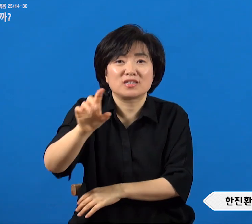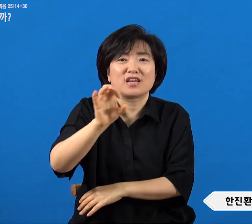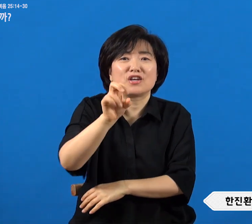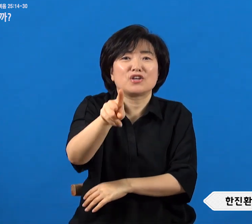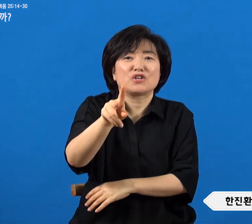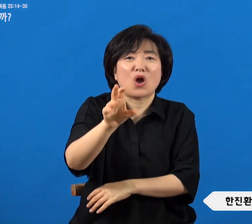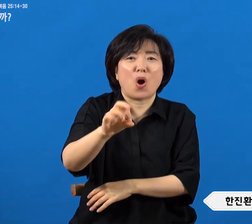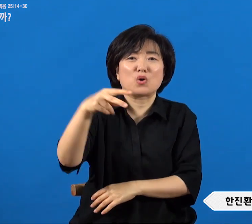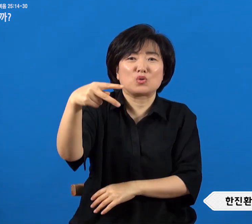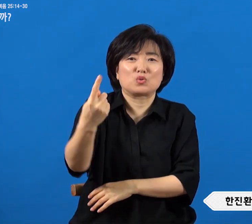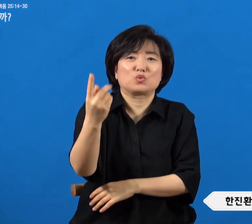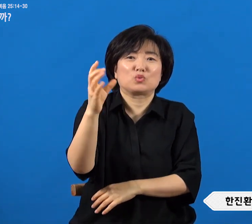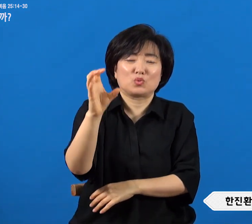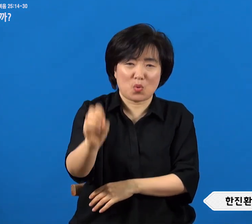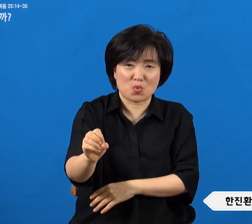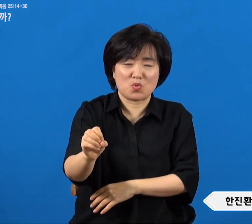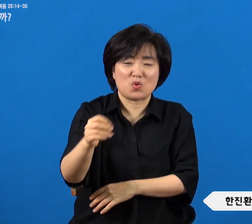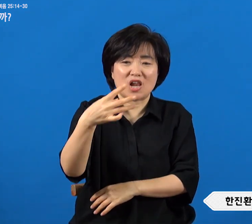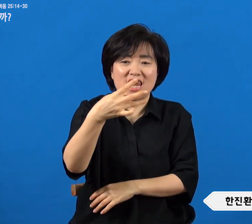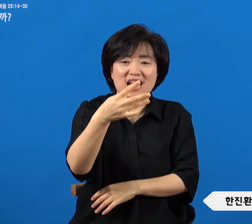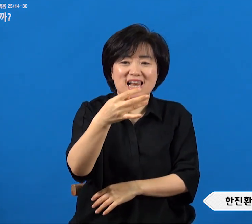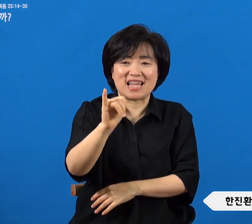리버사이드 호텔 바로 곁입니다.